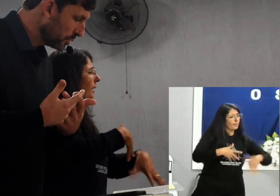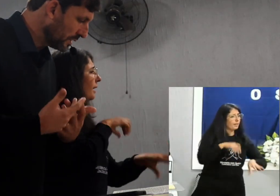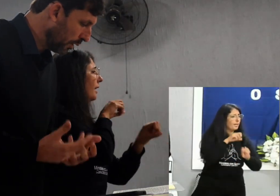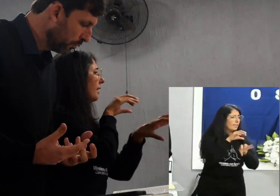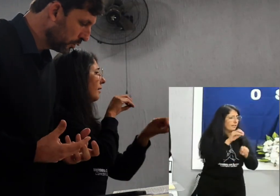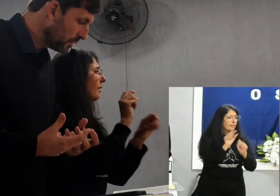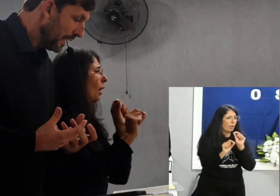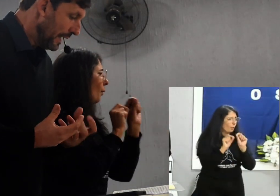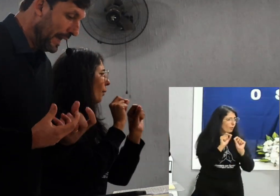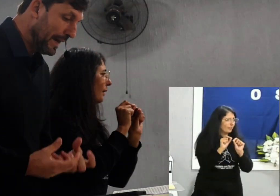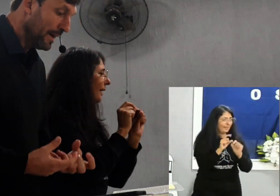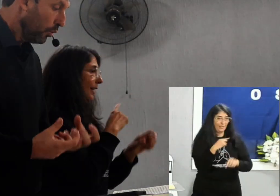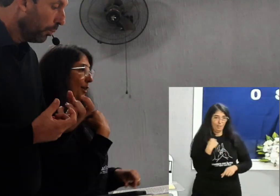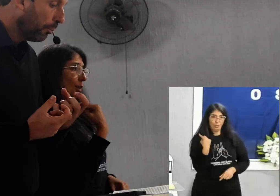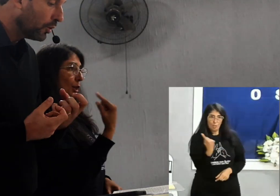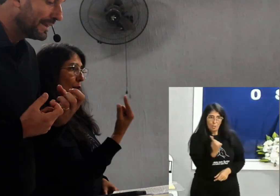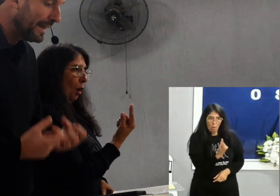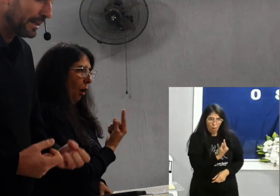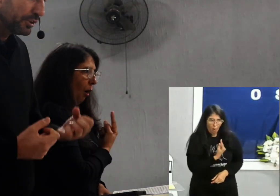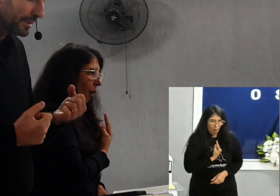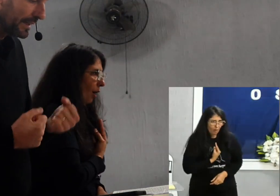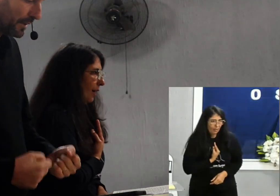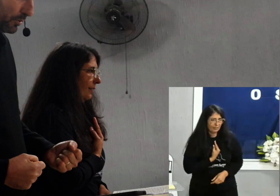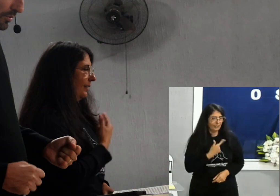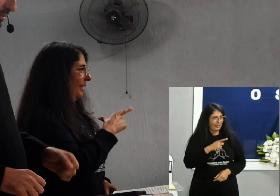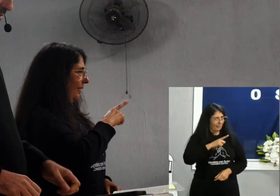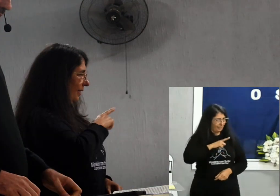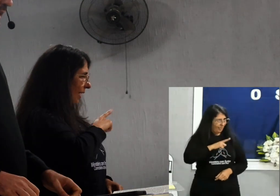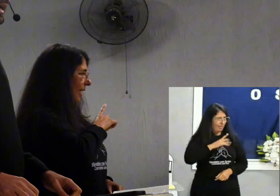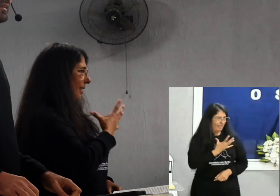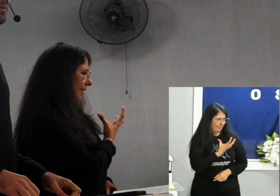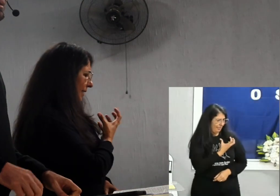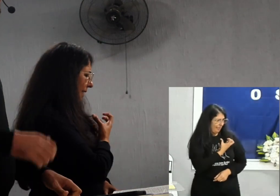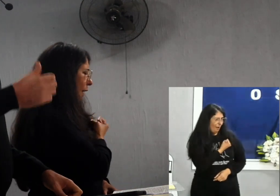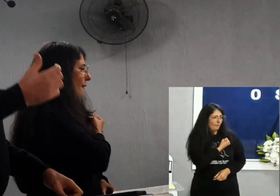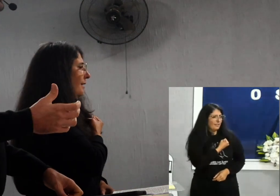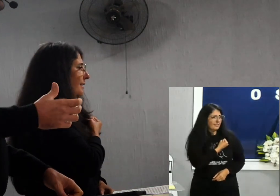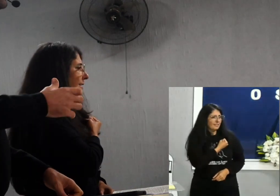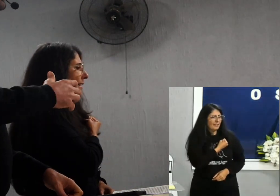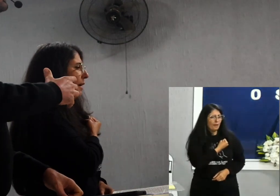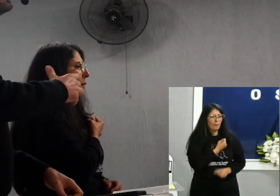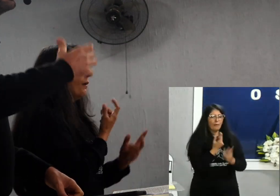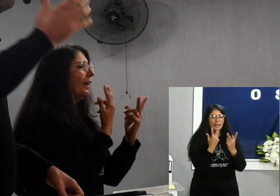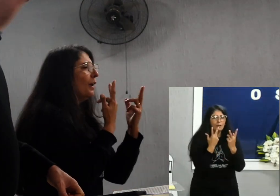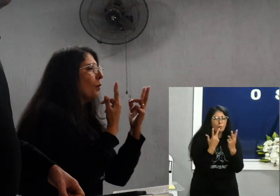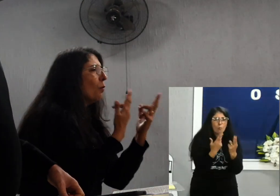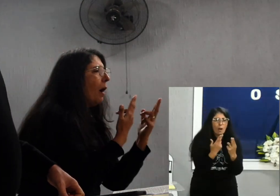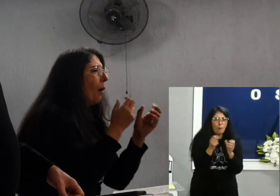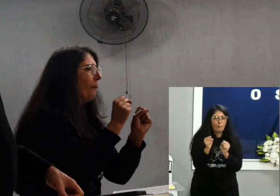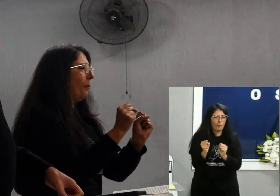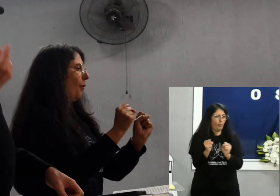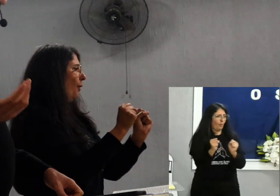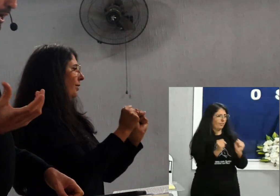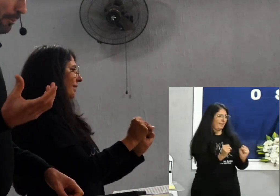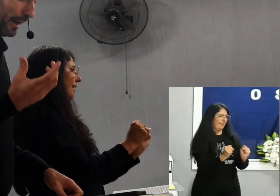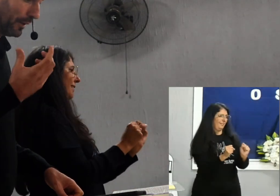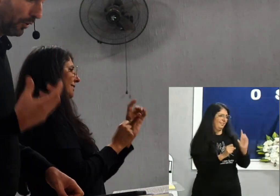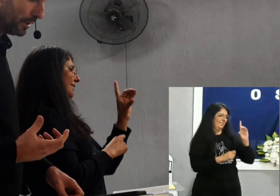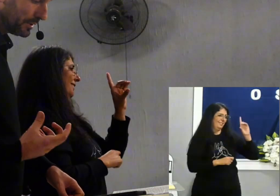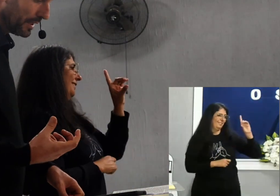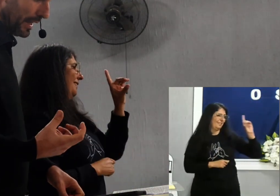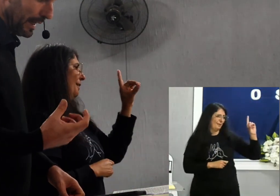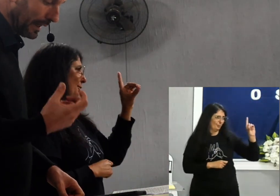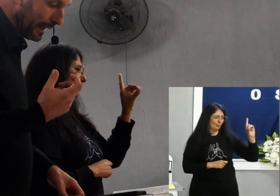estamos sendo salvos, é o poder de Deus. Essa mensagem estranha para muitas pessoas,